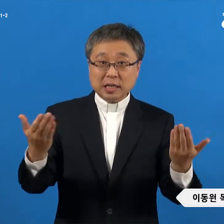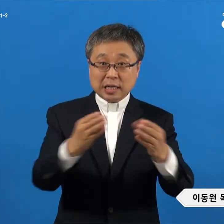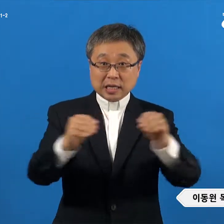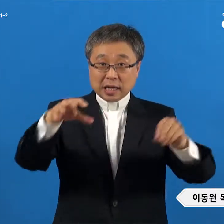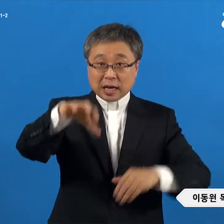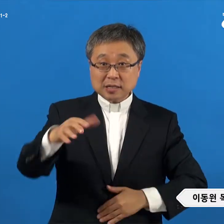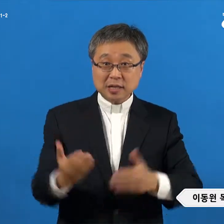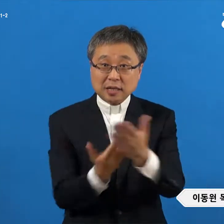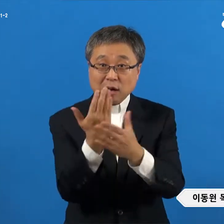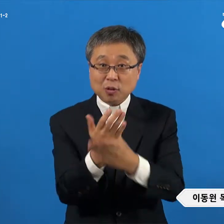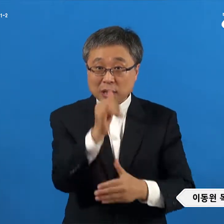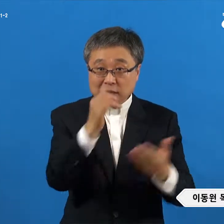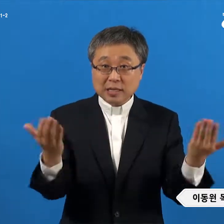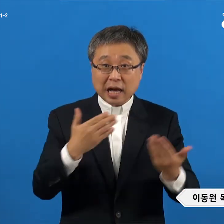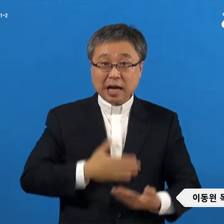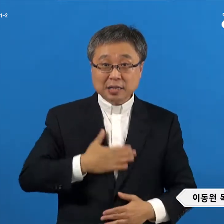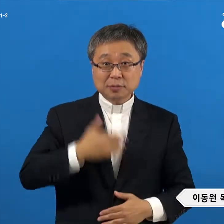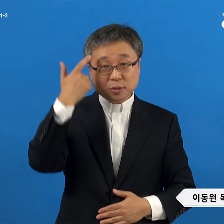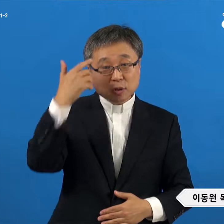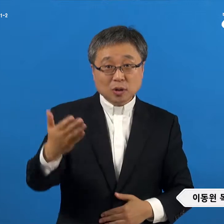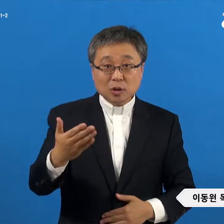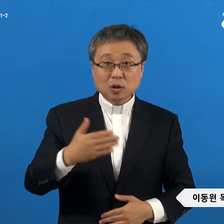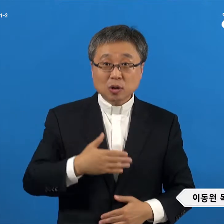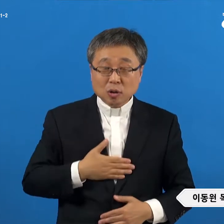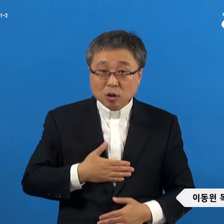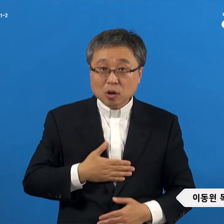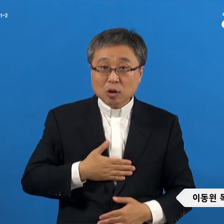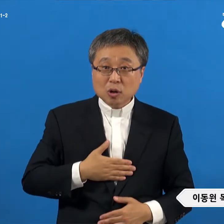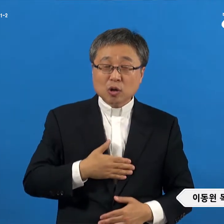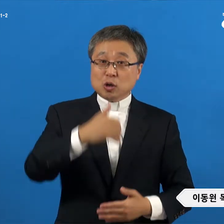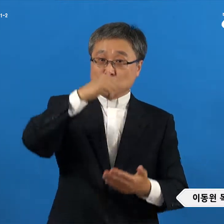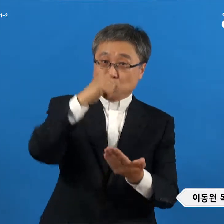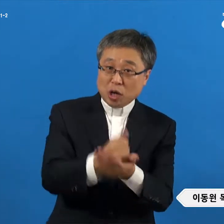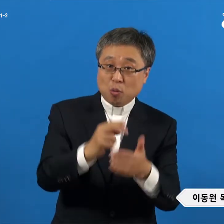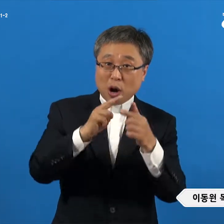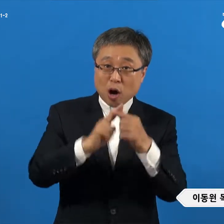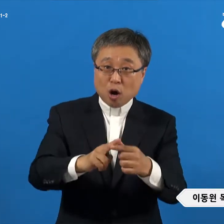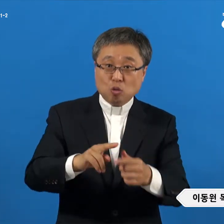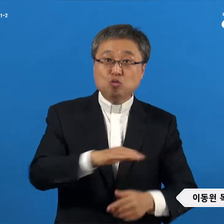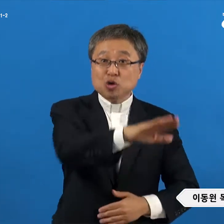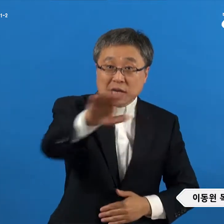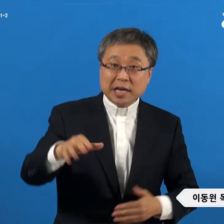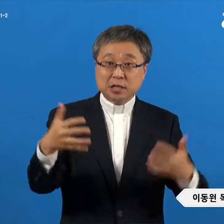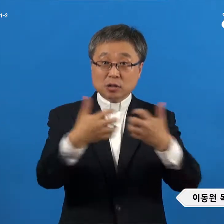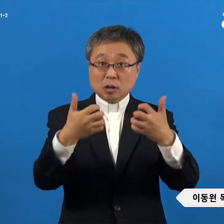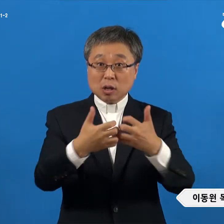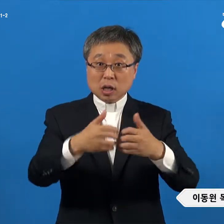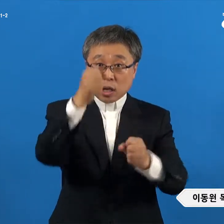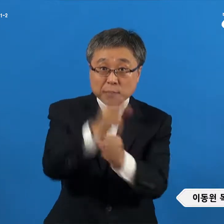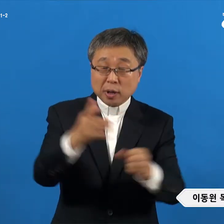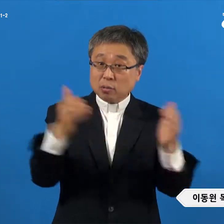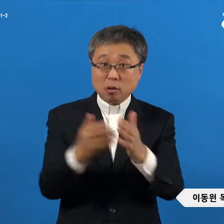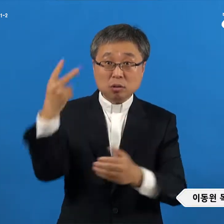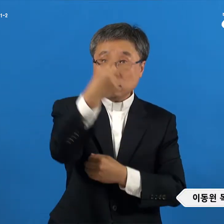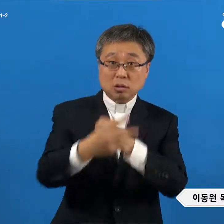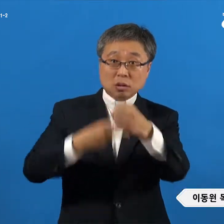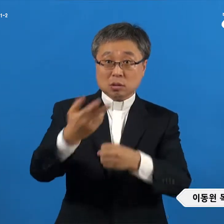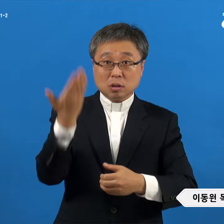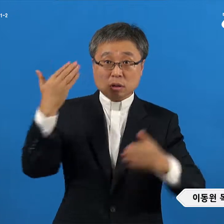사실을 아십니까? 죄와 우리의 전쟁, 이 죄하고 전쟁은 이미 끝났어요. 2000년 전에 끝났습니다.